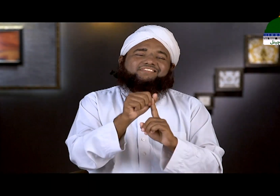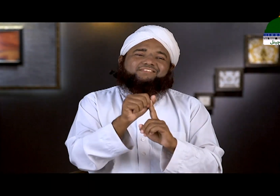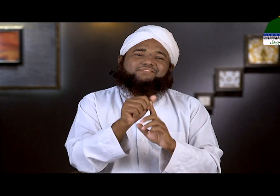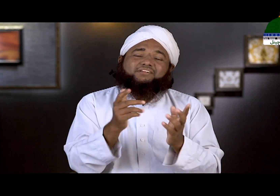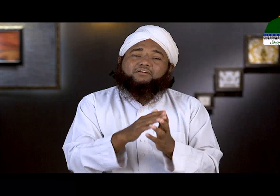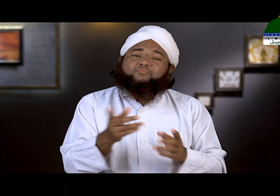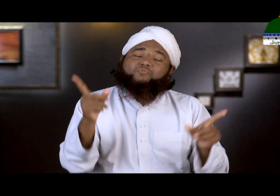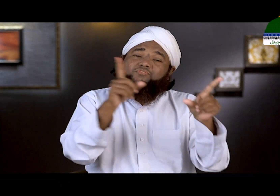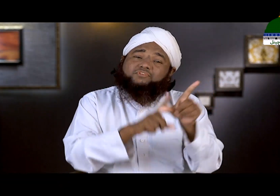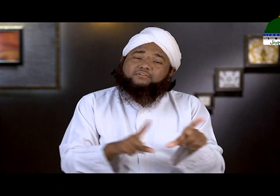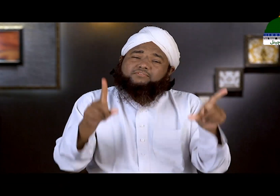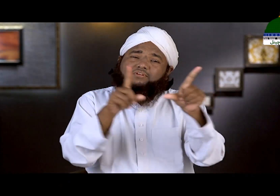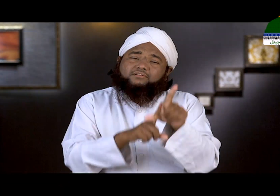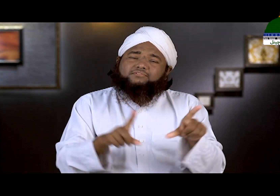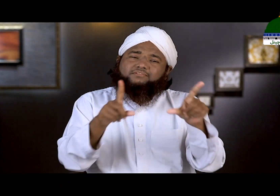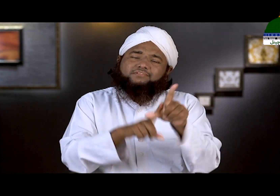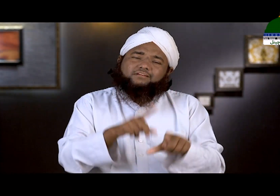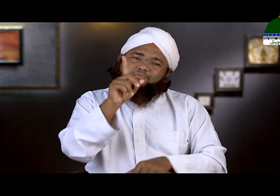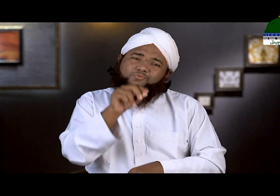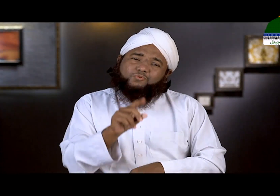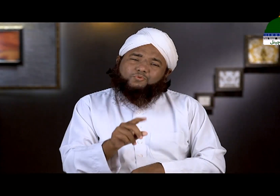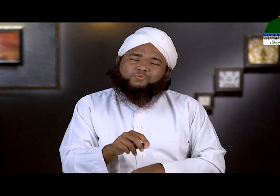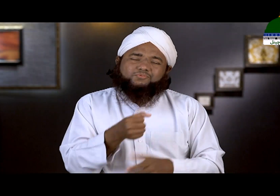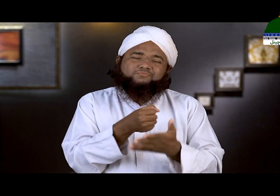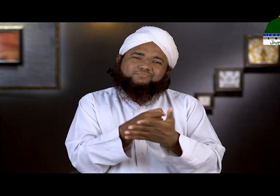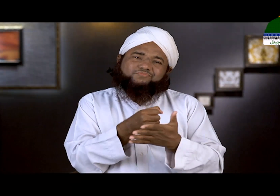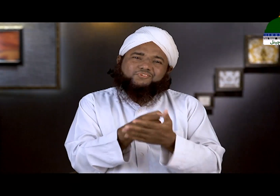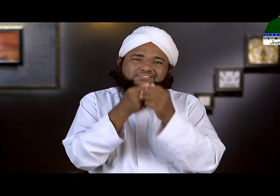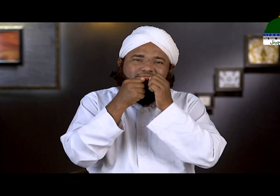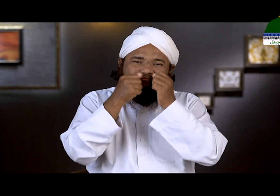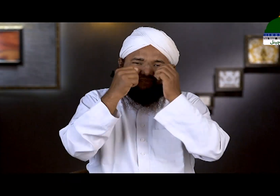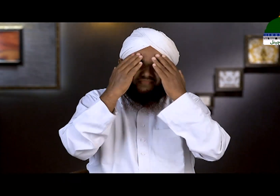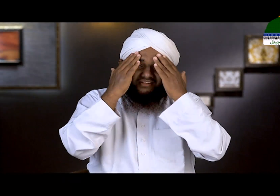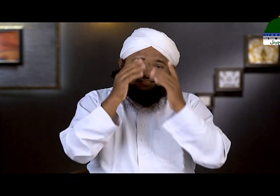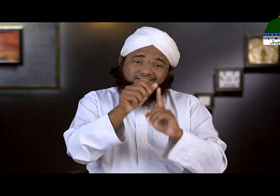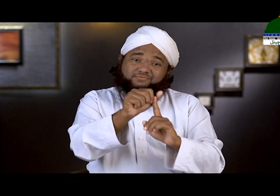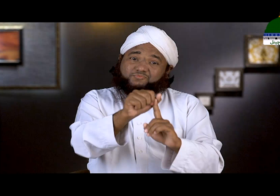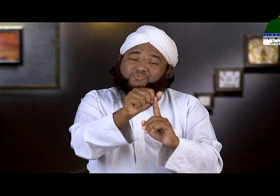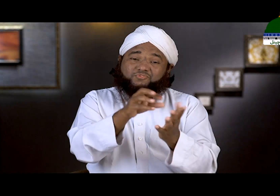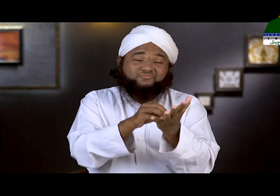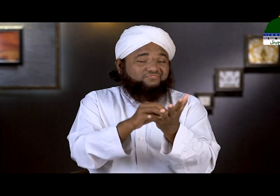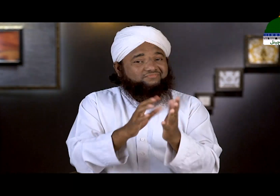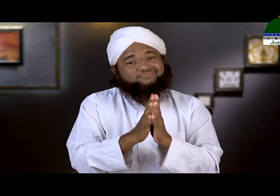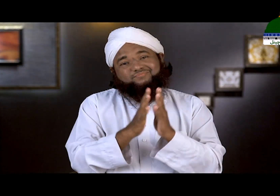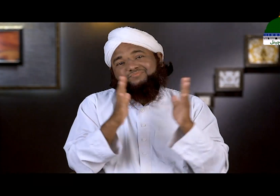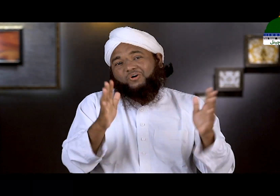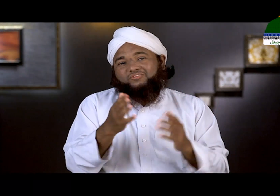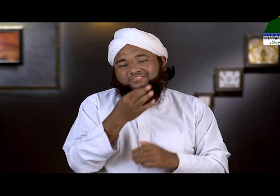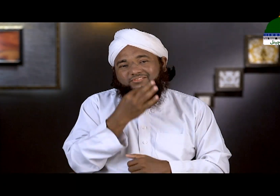رہنی چاہیے اور سارا سال ہی درود پڑھنا چاہیے۔ البتہ اب شعبان المعظم کا مبارک مہینہ